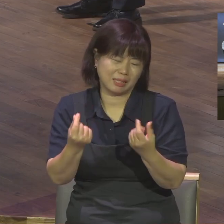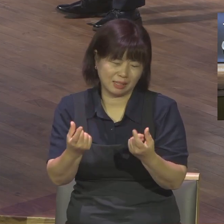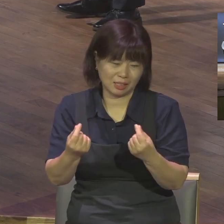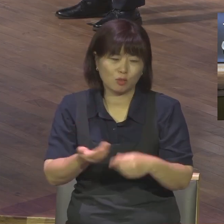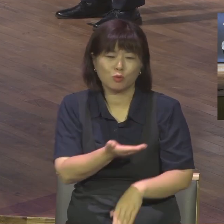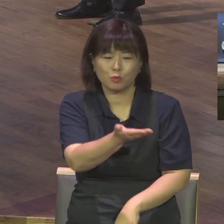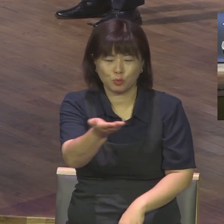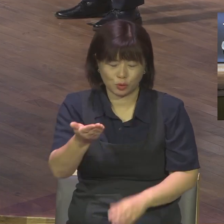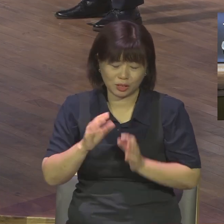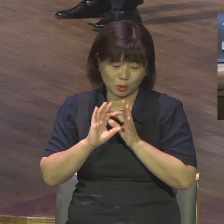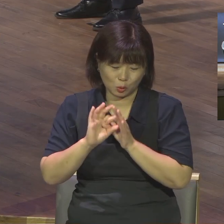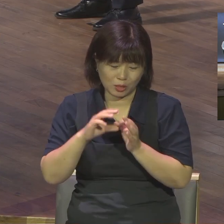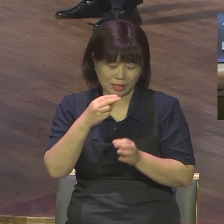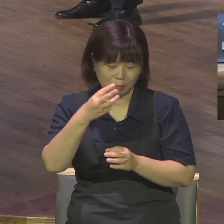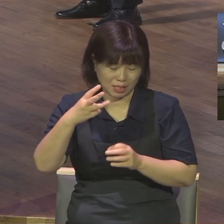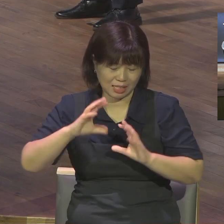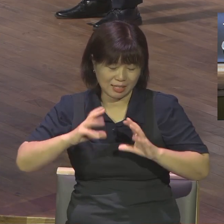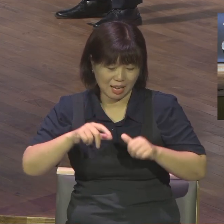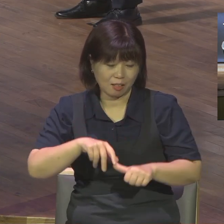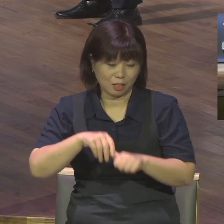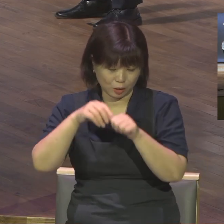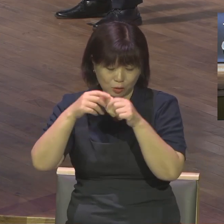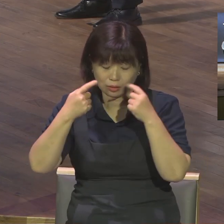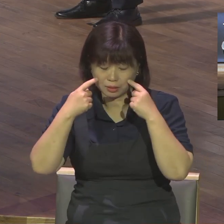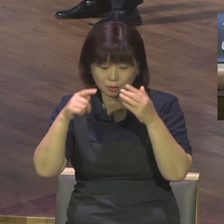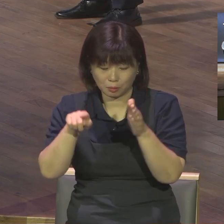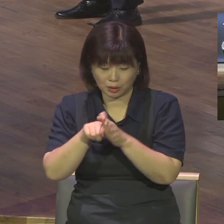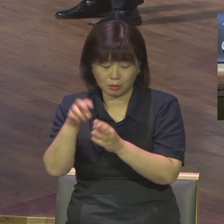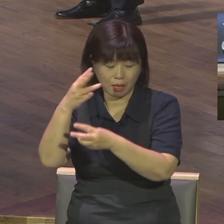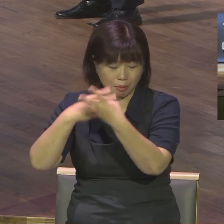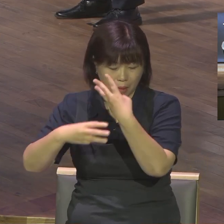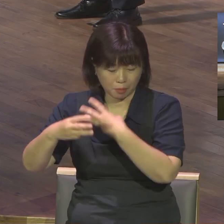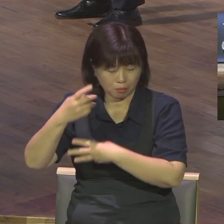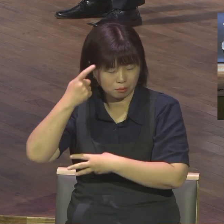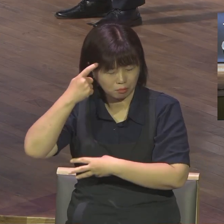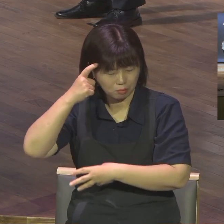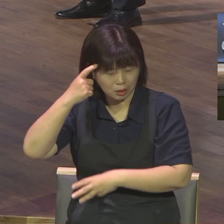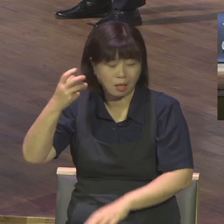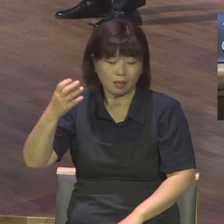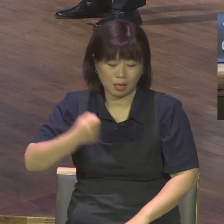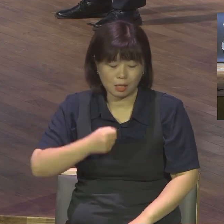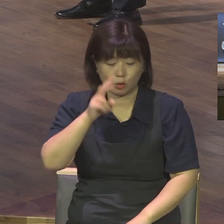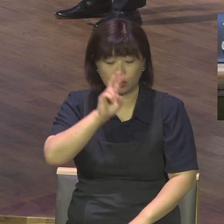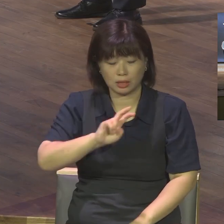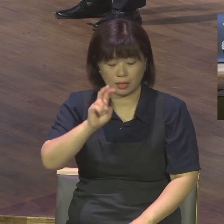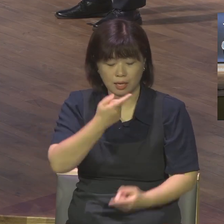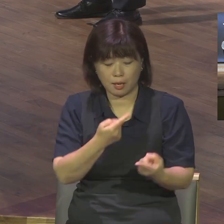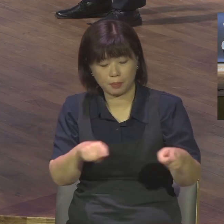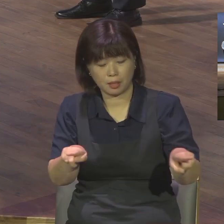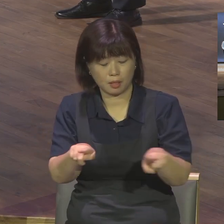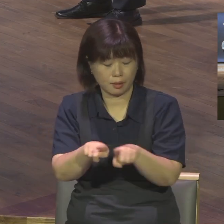이 시간 하나님의 방법인 후대들을 생각하며 그루터기 2천 함께 찬양하겠습니다.